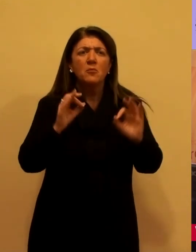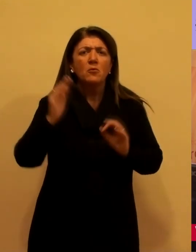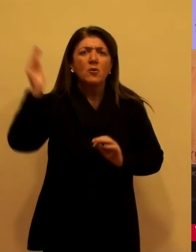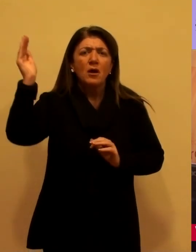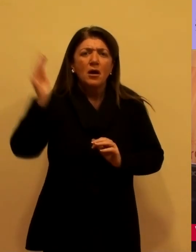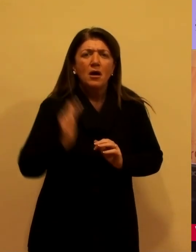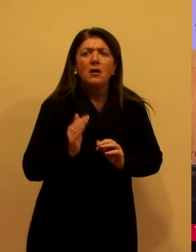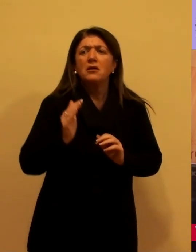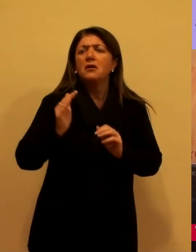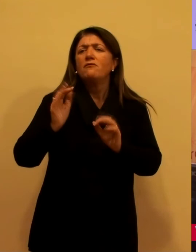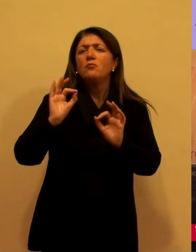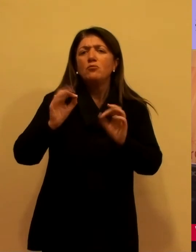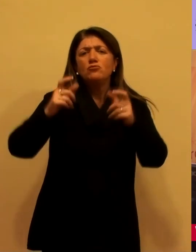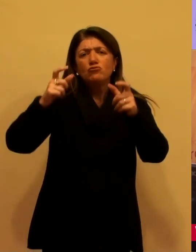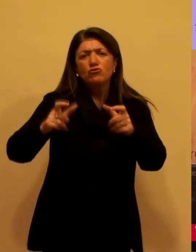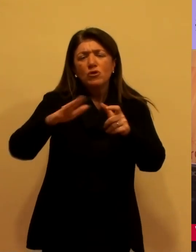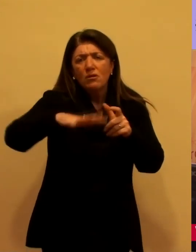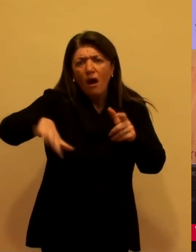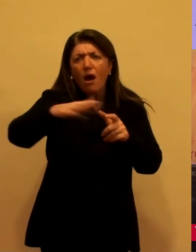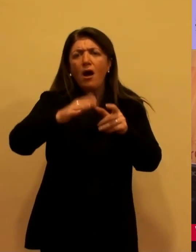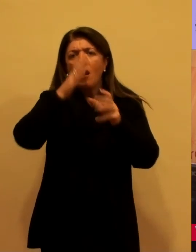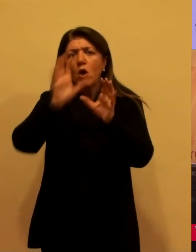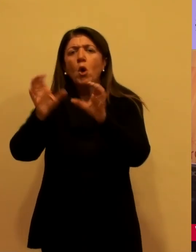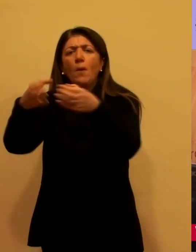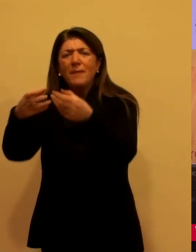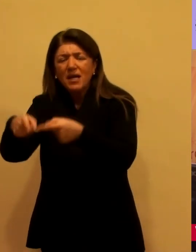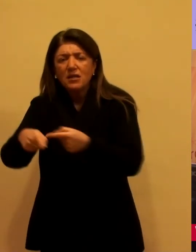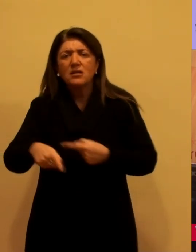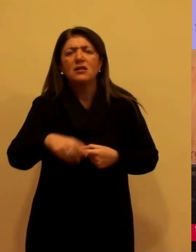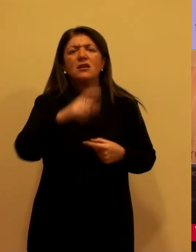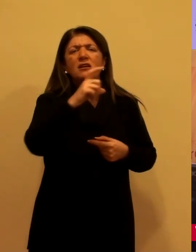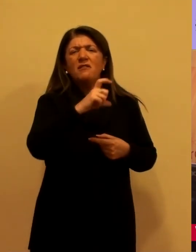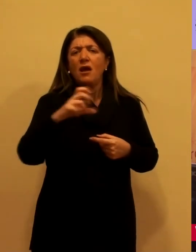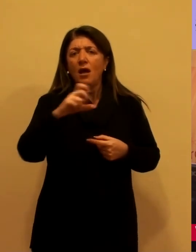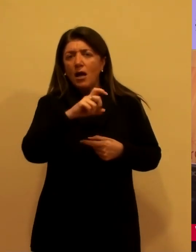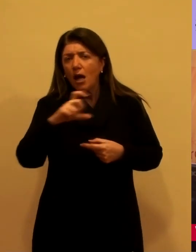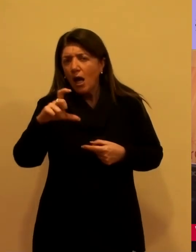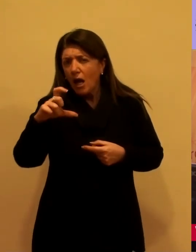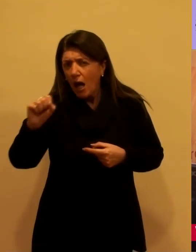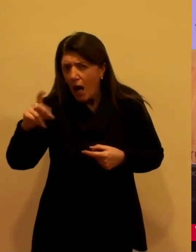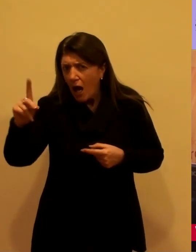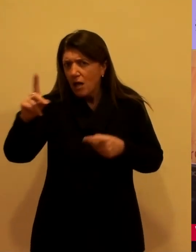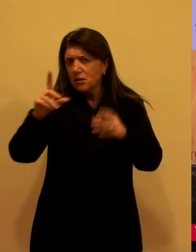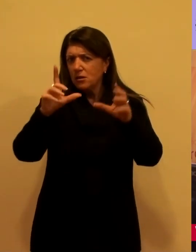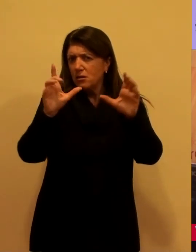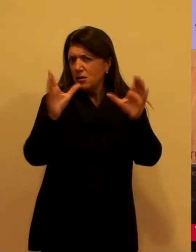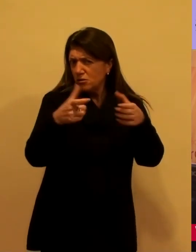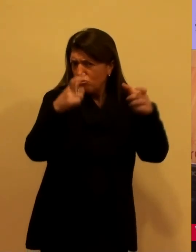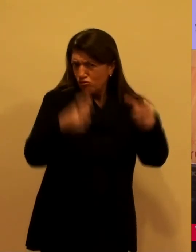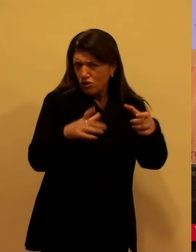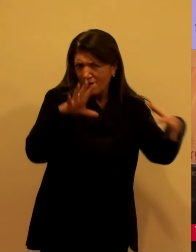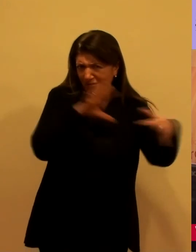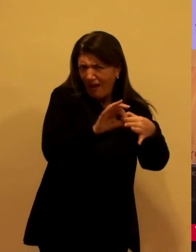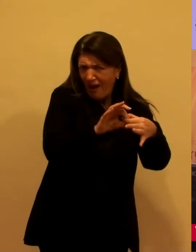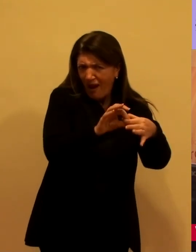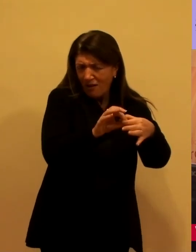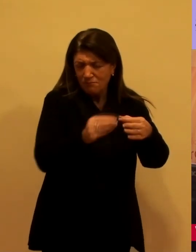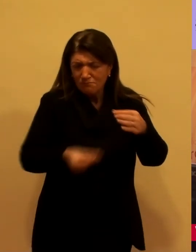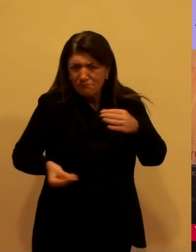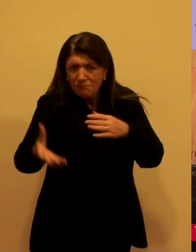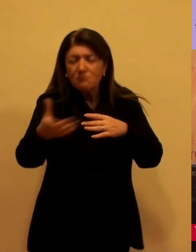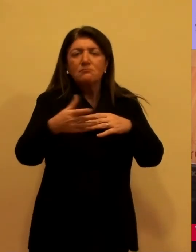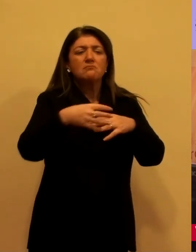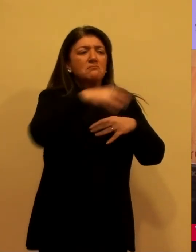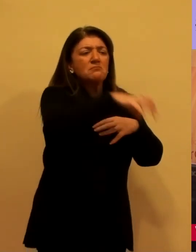CAD cittadini, come dalle cooperative, come da altre realtà territoriali comunque, per cui